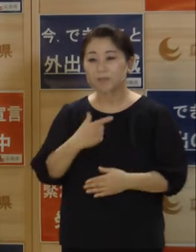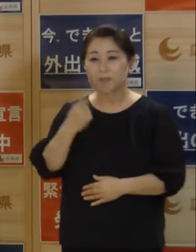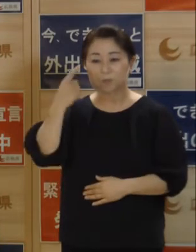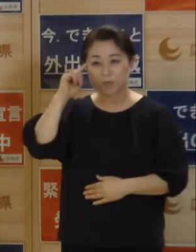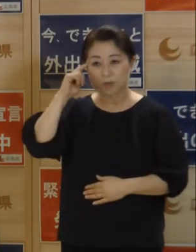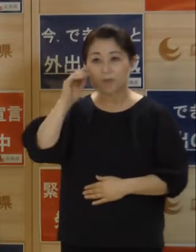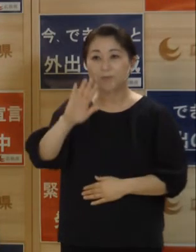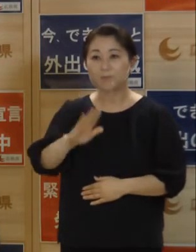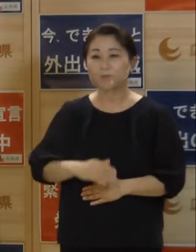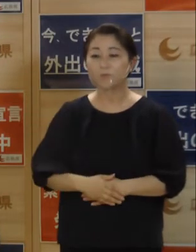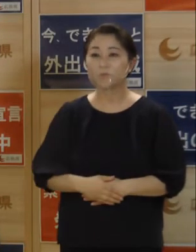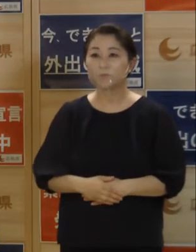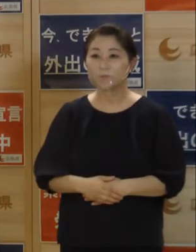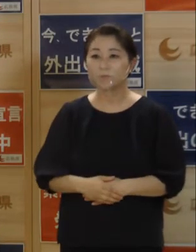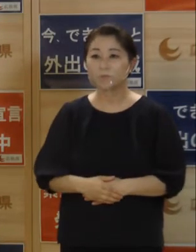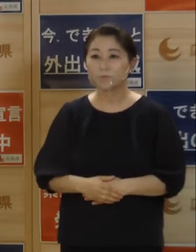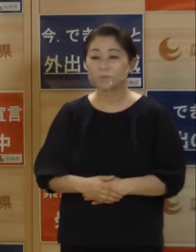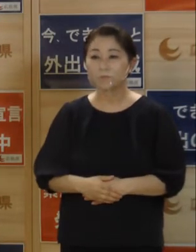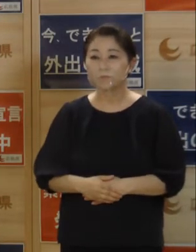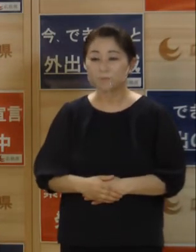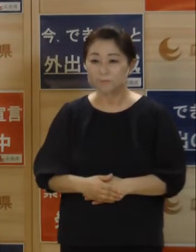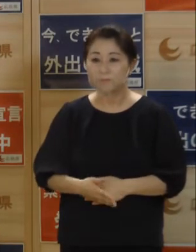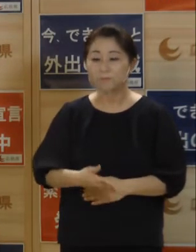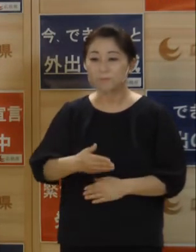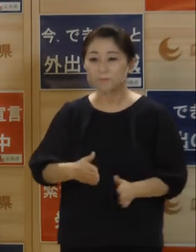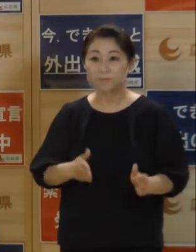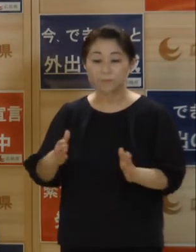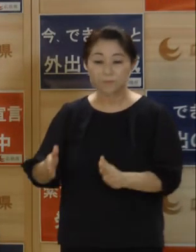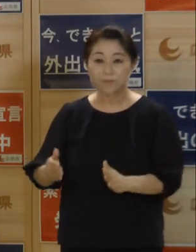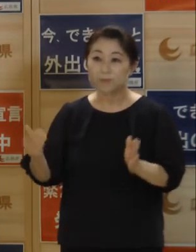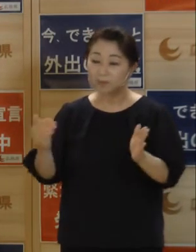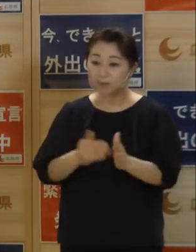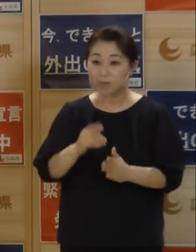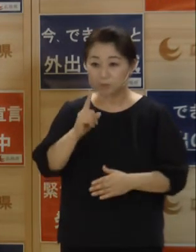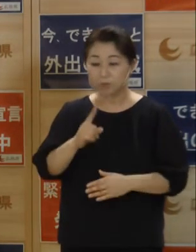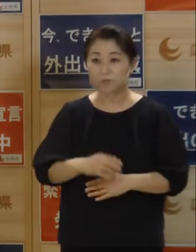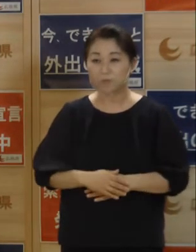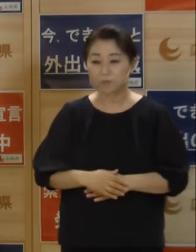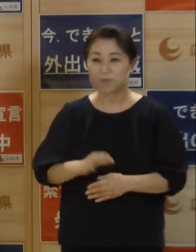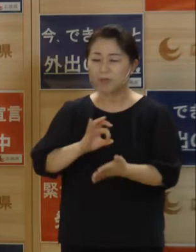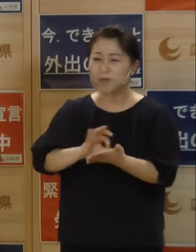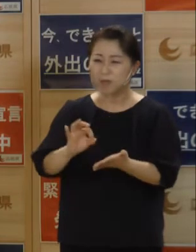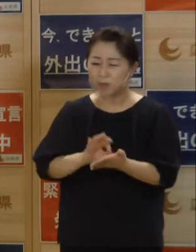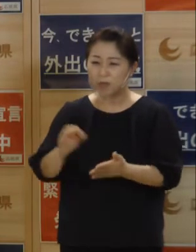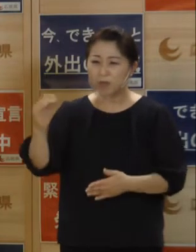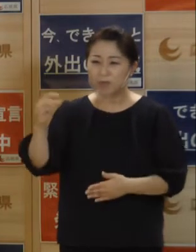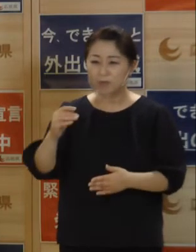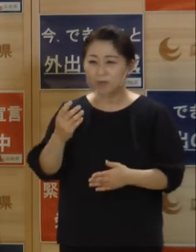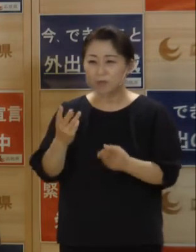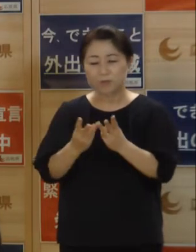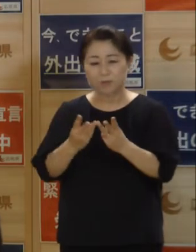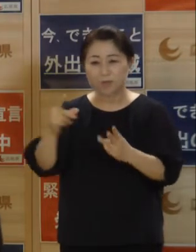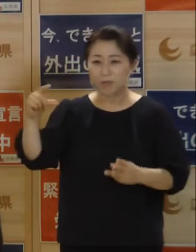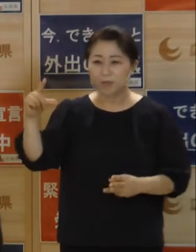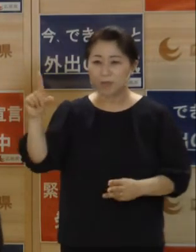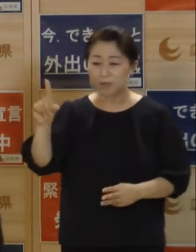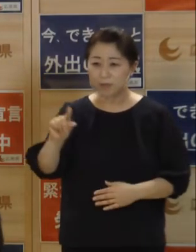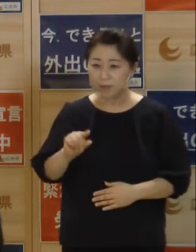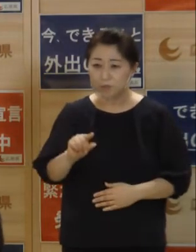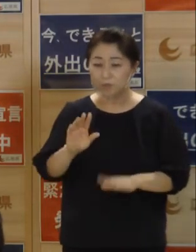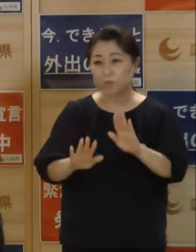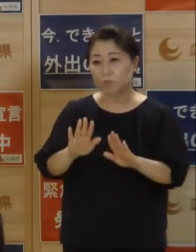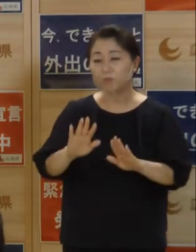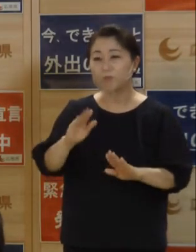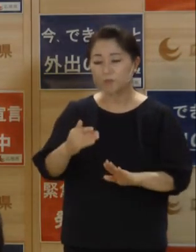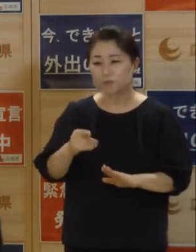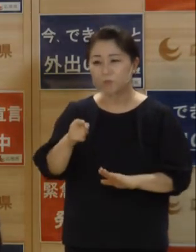ているところです。 最後に1点だけなんですけど、その今利用低迷がこう続いているというような状況ですけども、ユーザー基地としてはこの利用